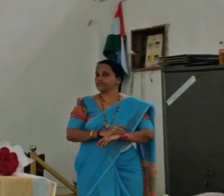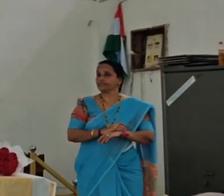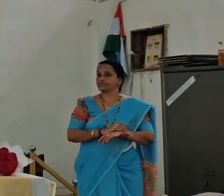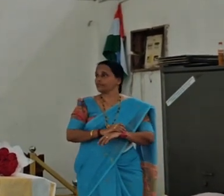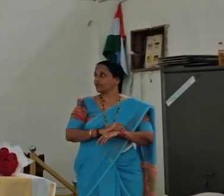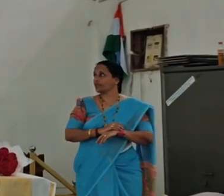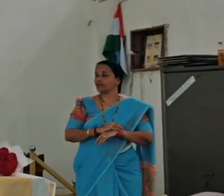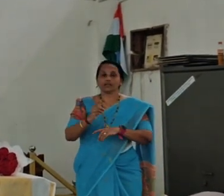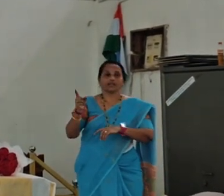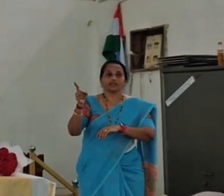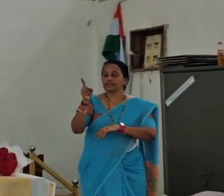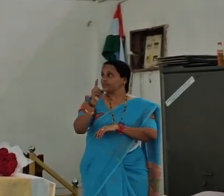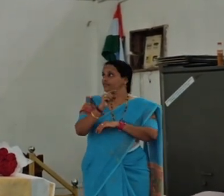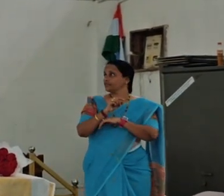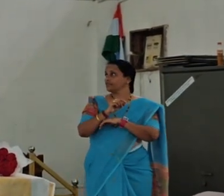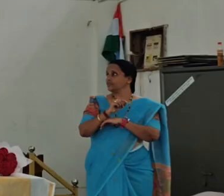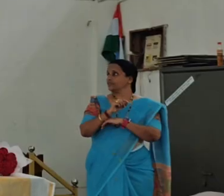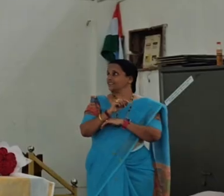నేను